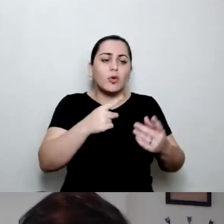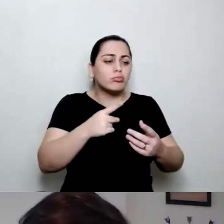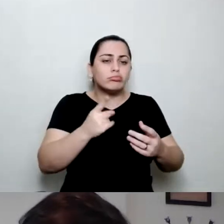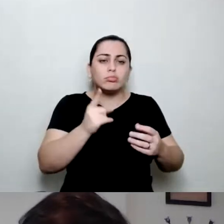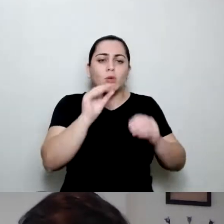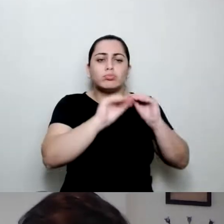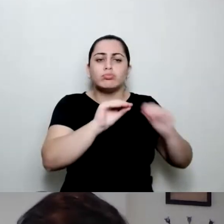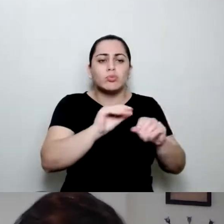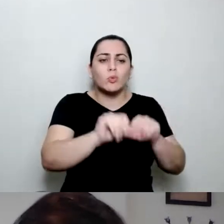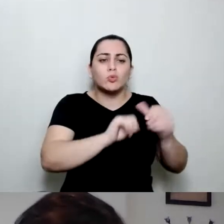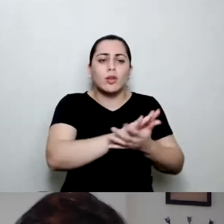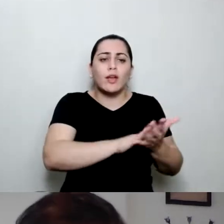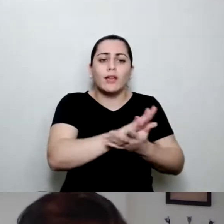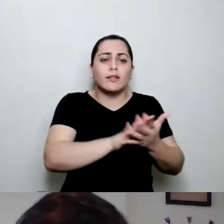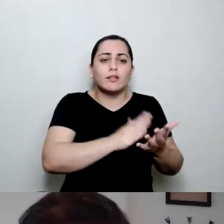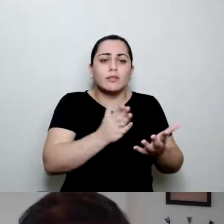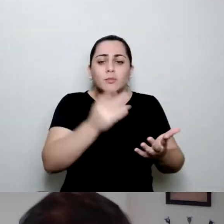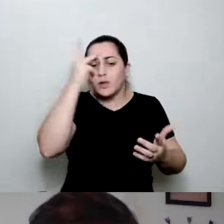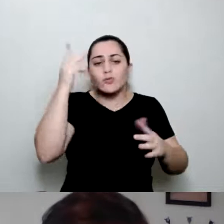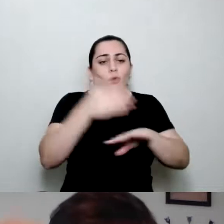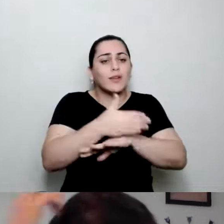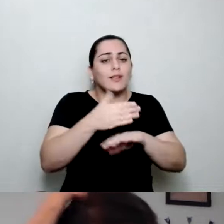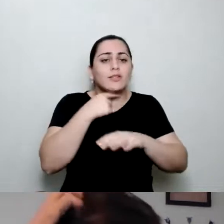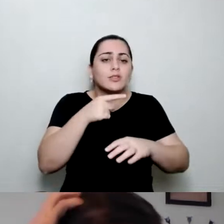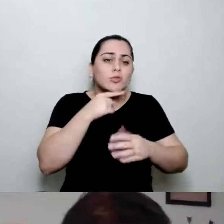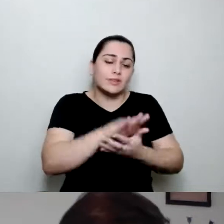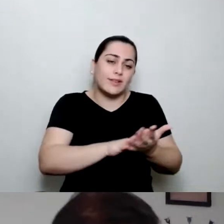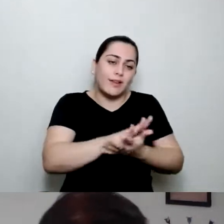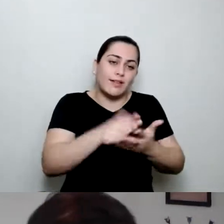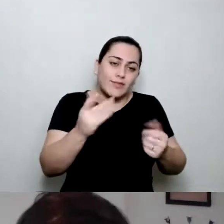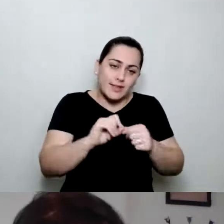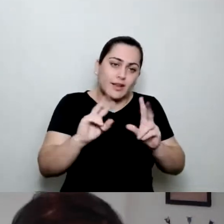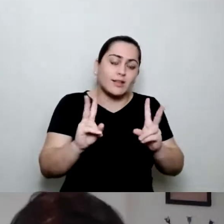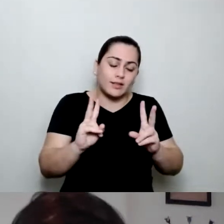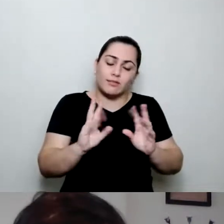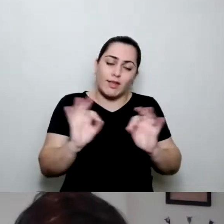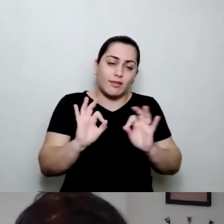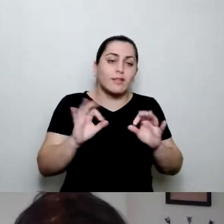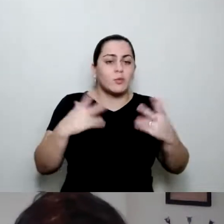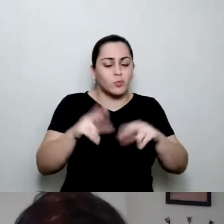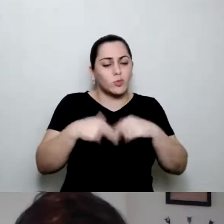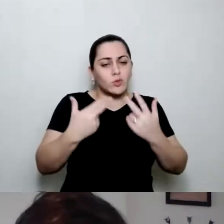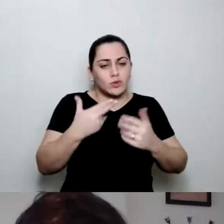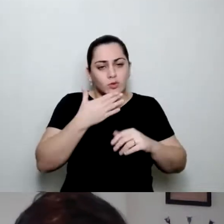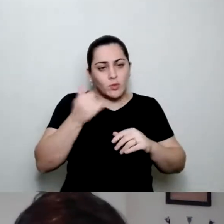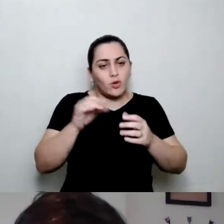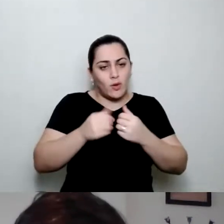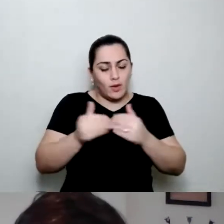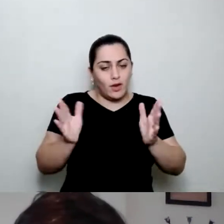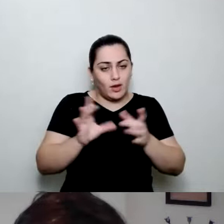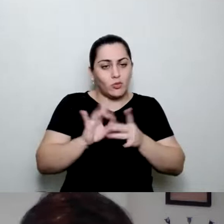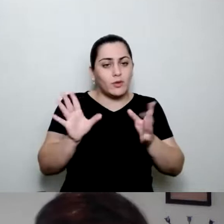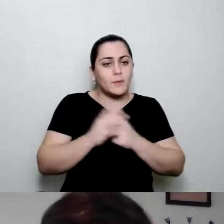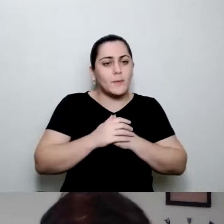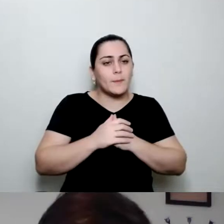suporte, morreu aquele formato, mas ninguém tem como acessá-lo e convertê-lo. Então, é um fator essencial. Qual foi a